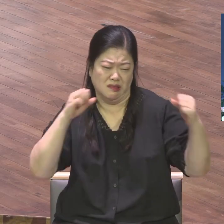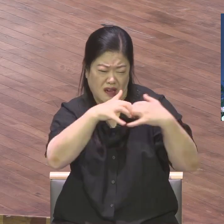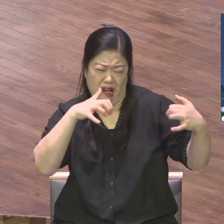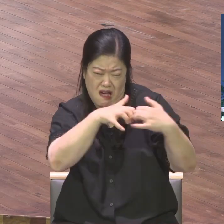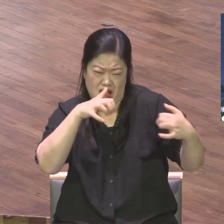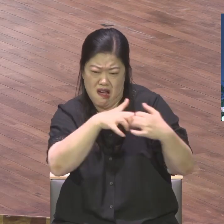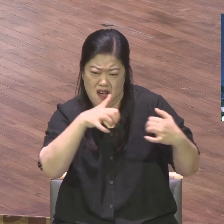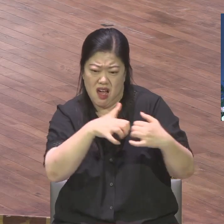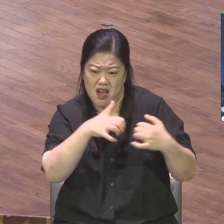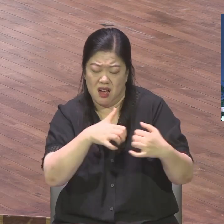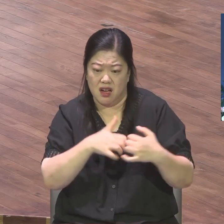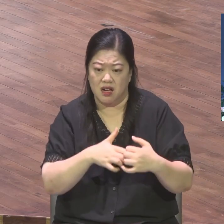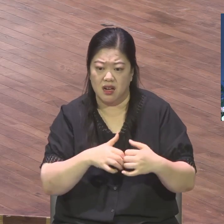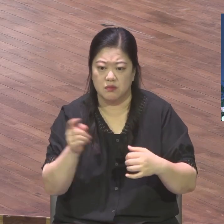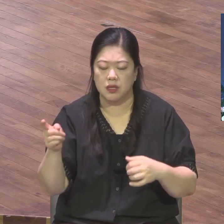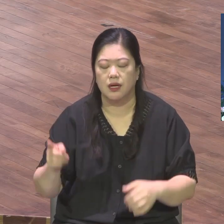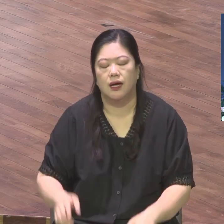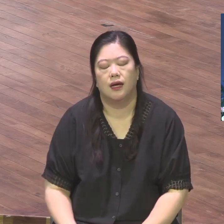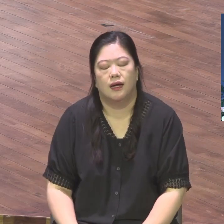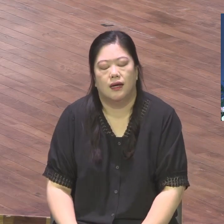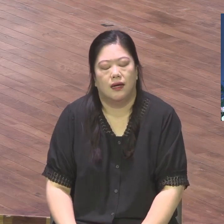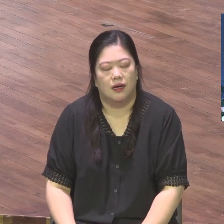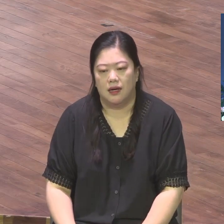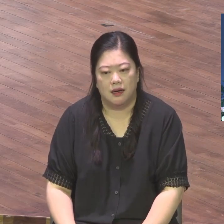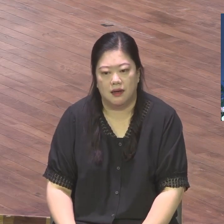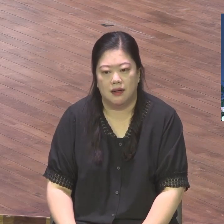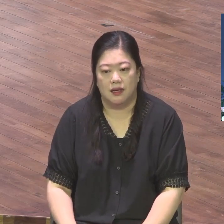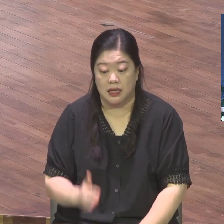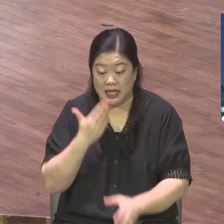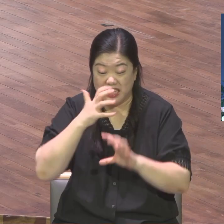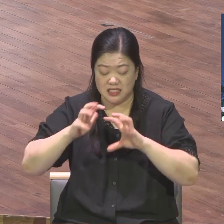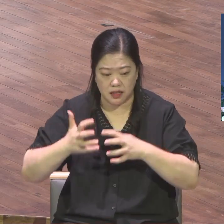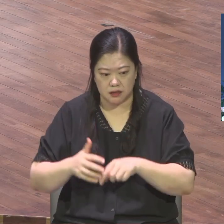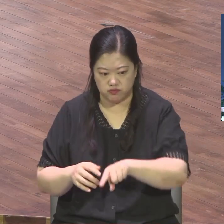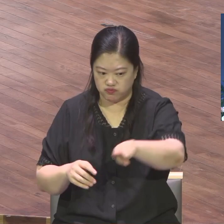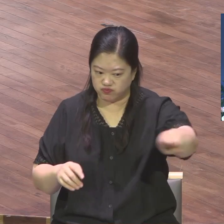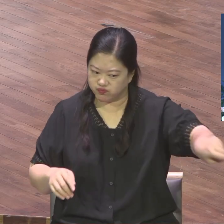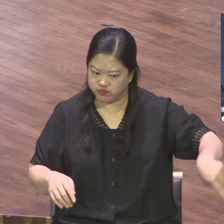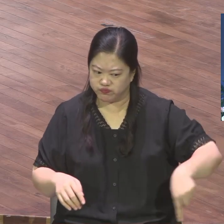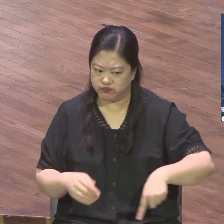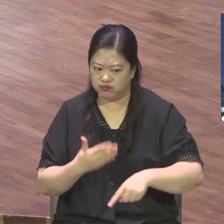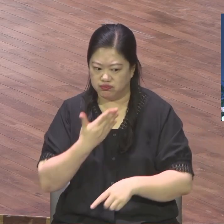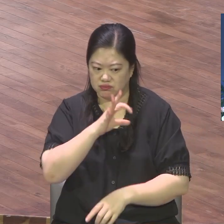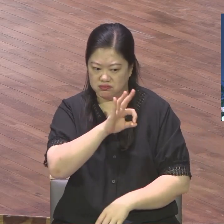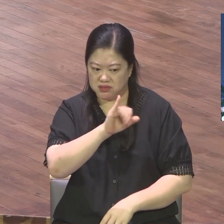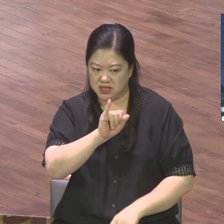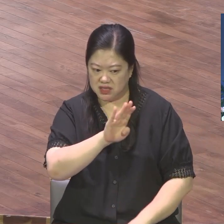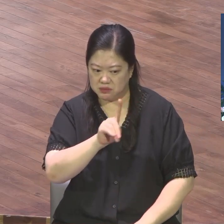복음도 전하니까 왜 우리 민족이 이렇게 됐는가를 모르는 거예요.